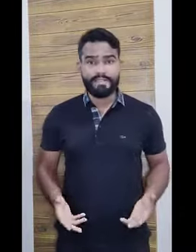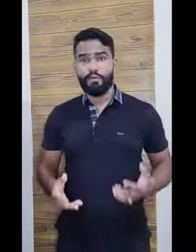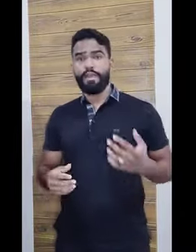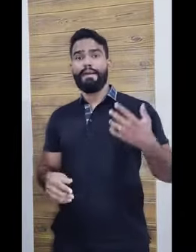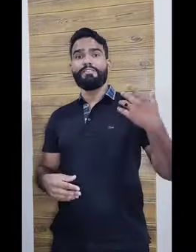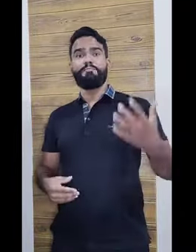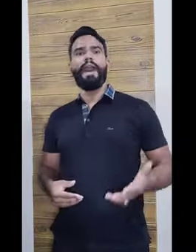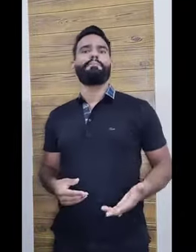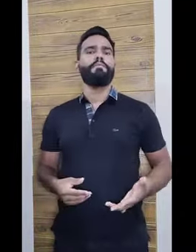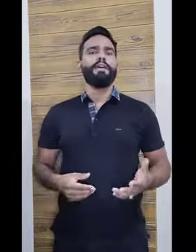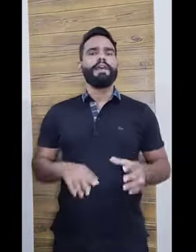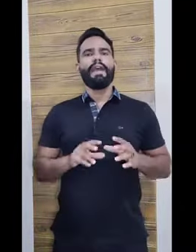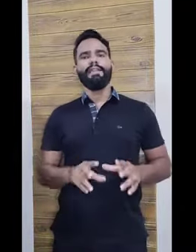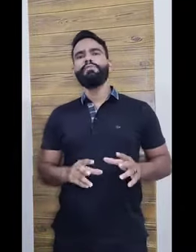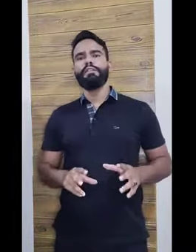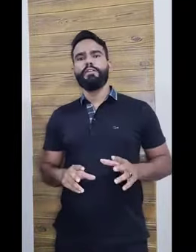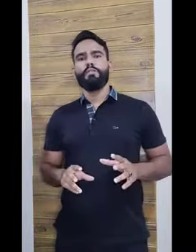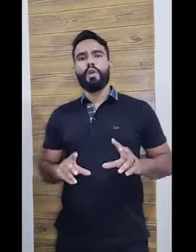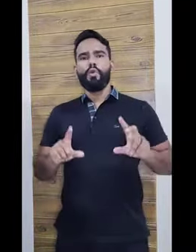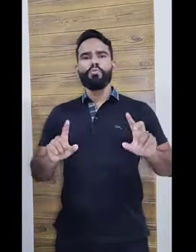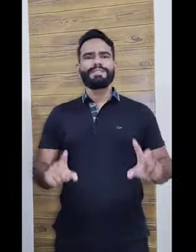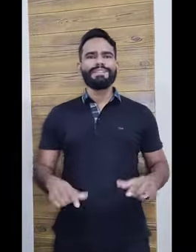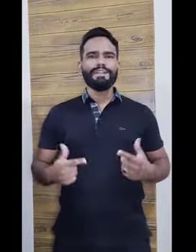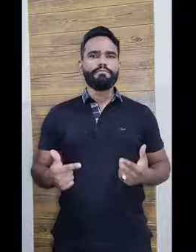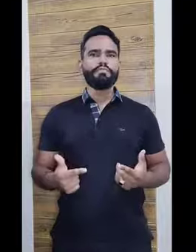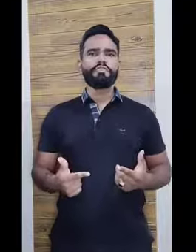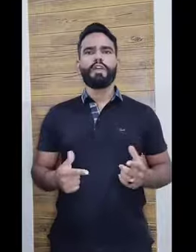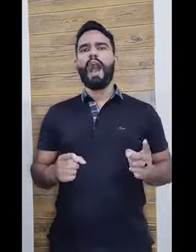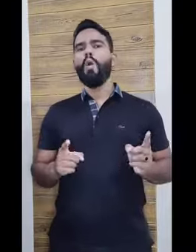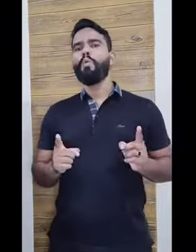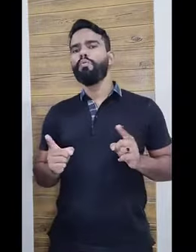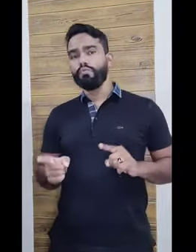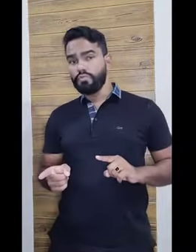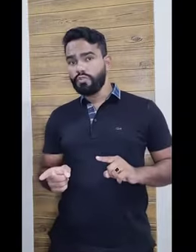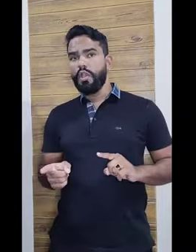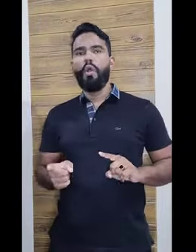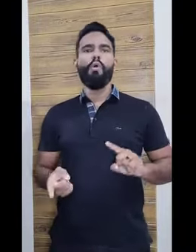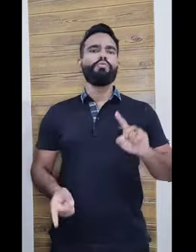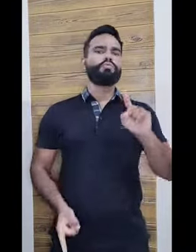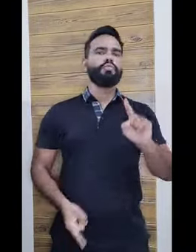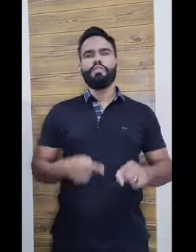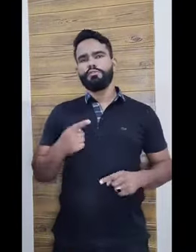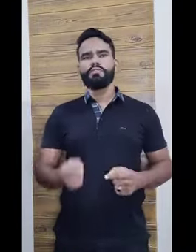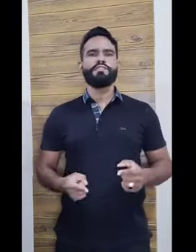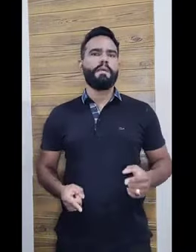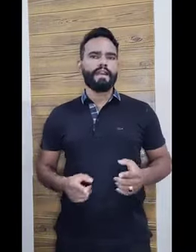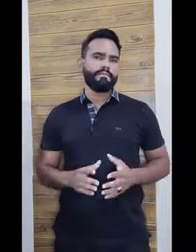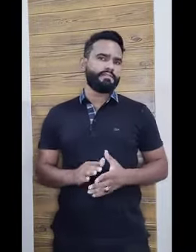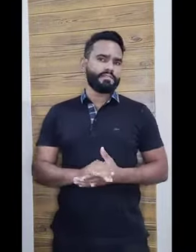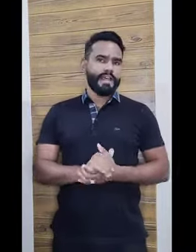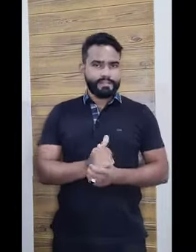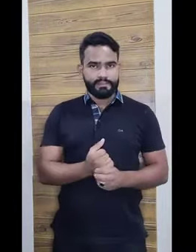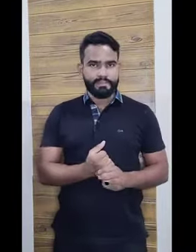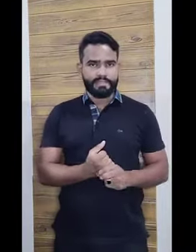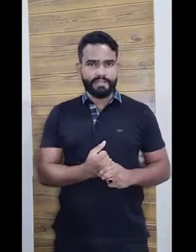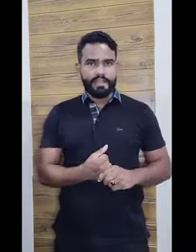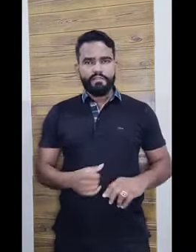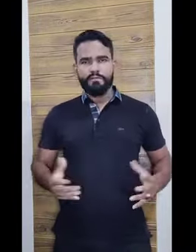qualquer bate-papo, querendo ou não, usamos alguns ou todos os parâmetros da Libras. Vamos